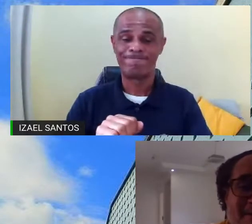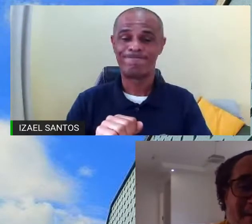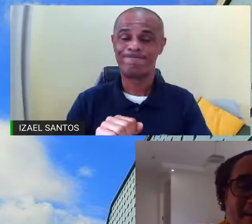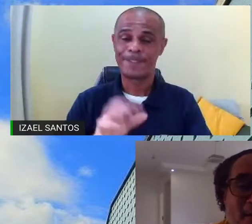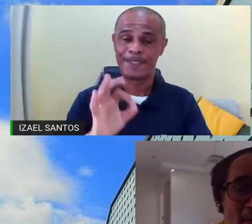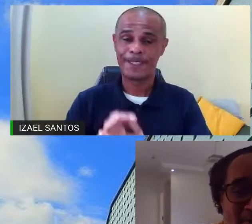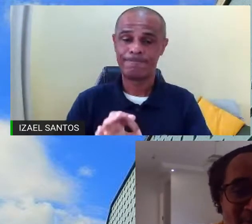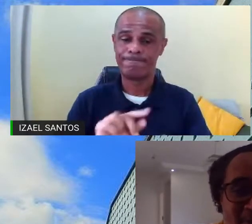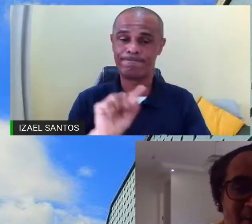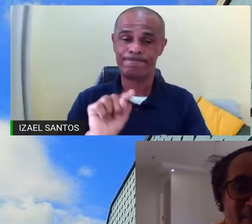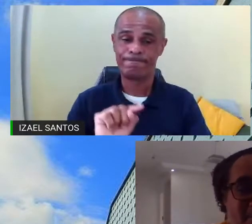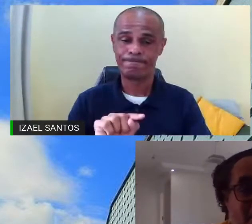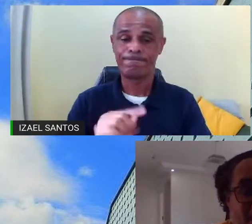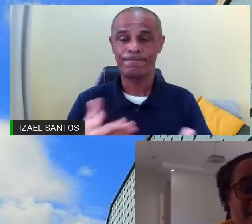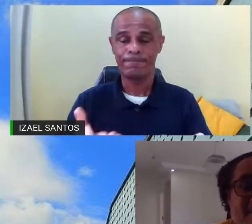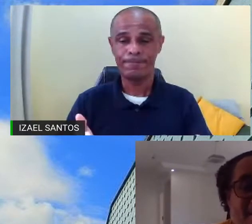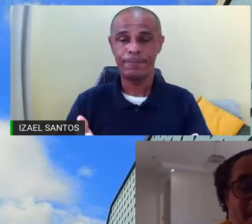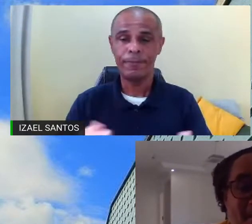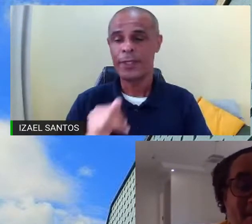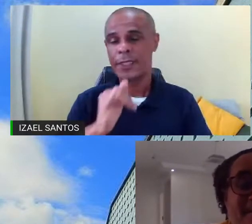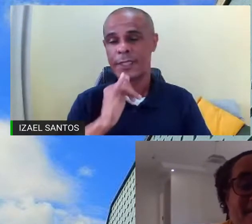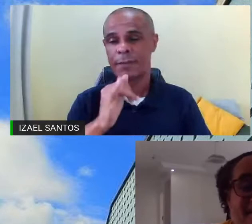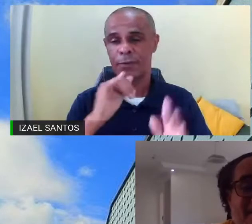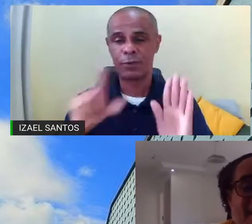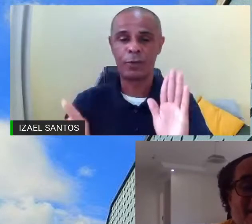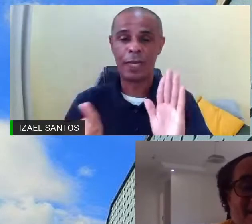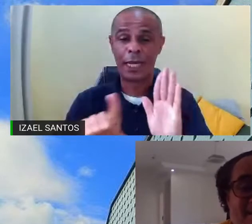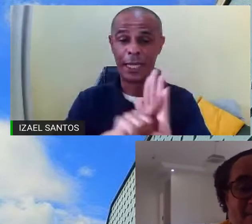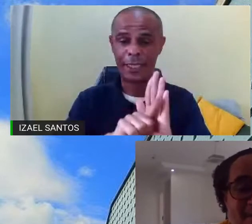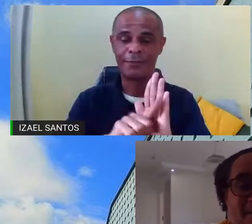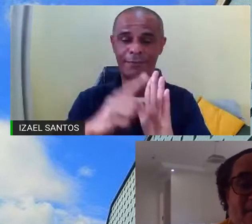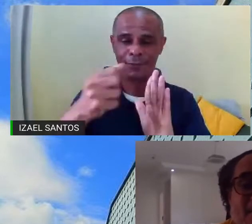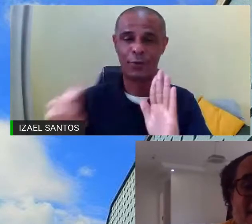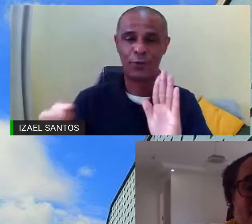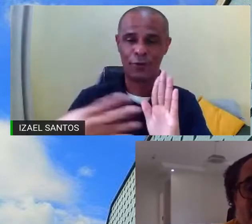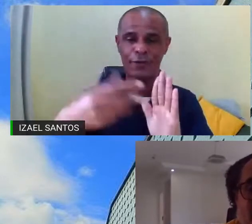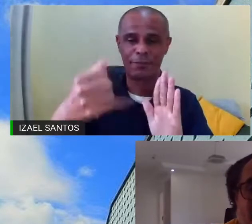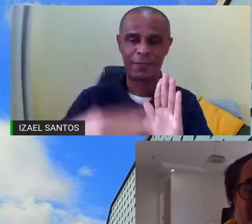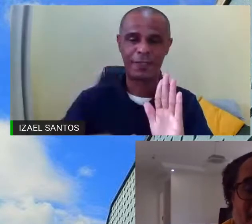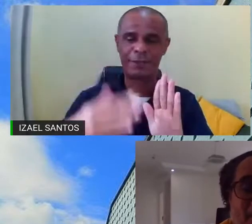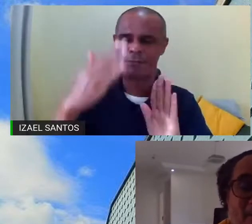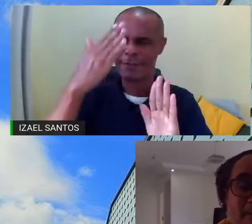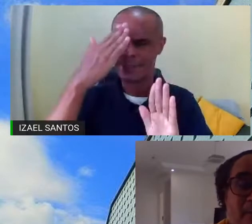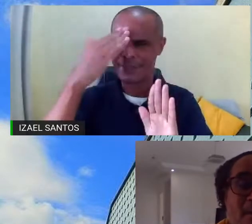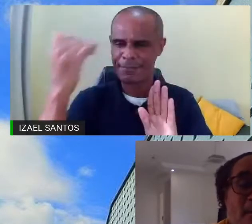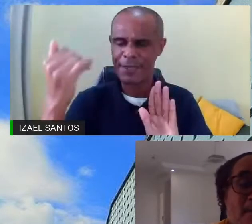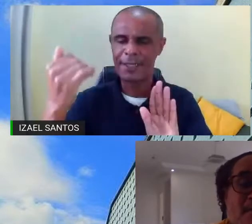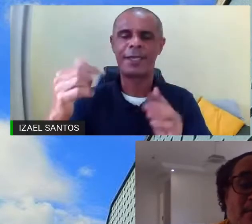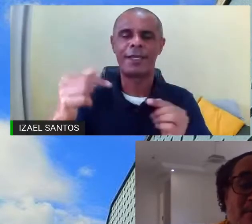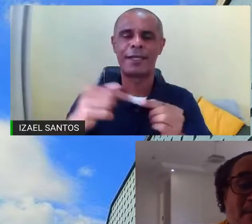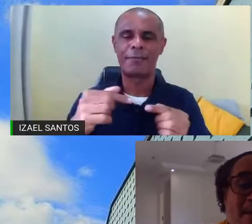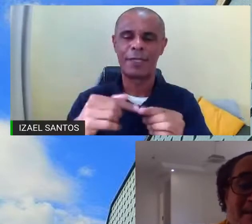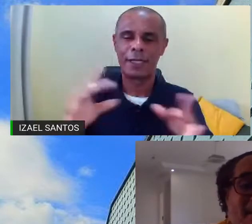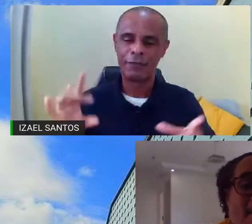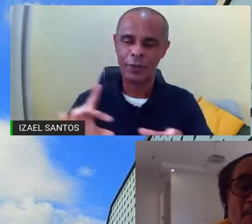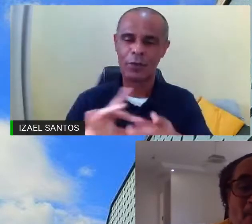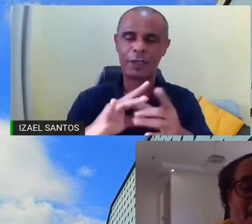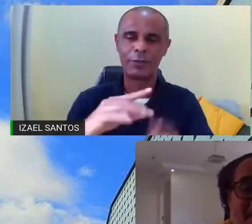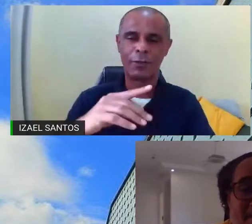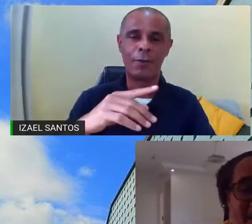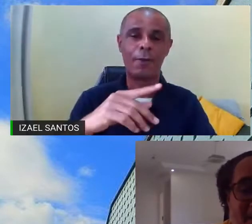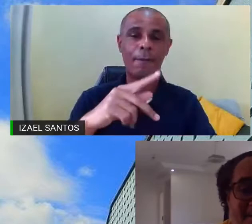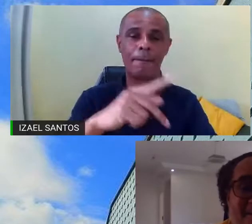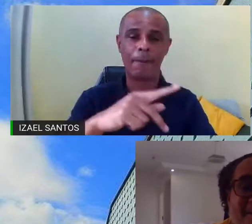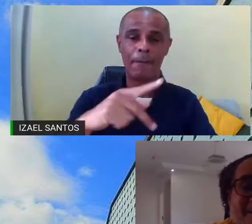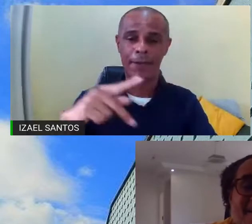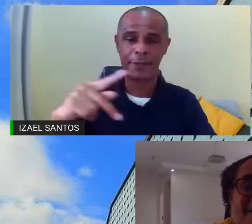questões que parece que ela inova, né? Quando se fala de saberes, necessidade de certificação vinculada ao projeto pedagógico, mas, ao mesmo tempo, parece que é uma